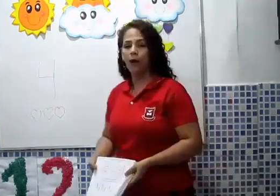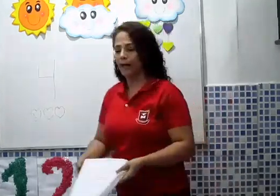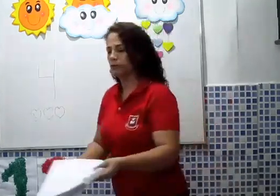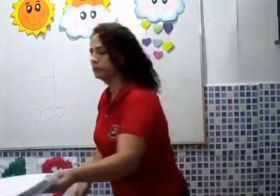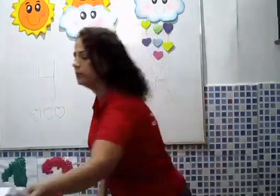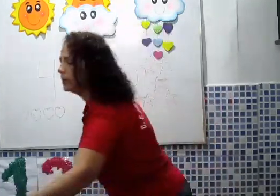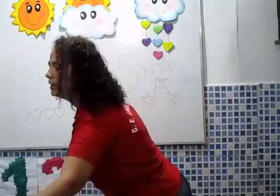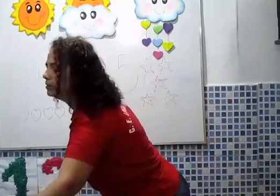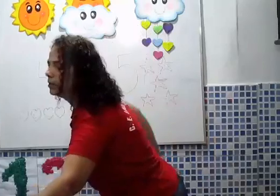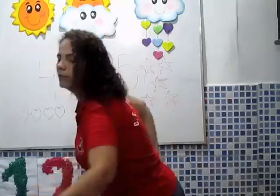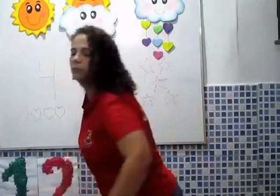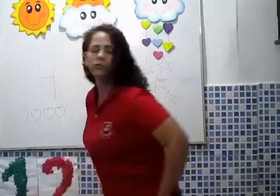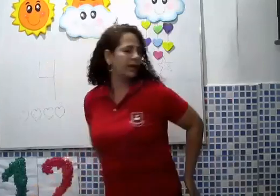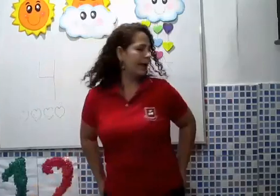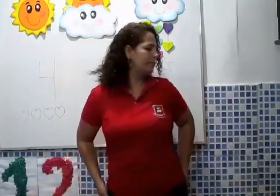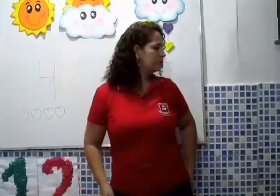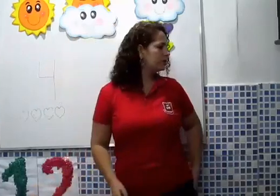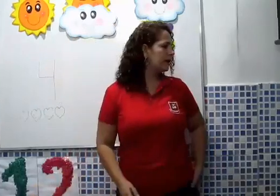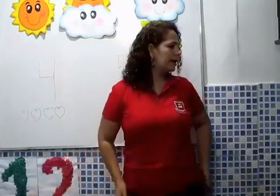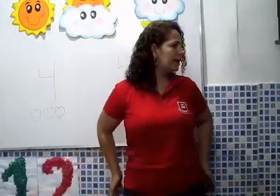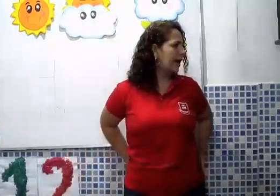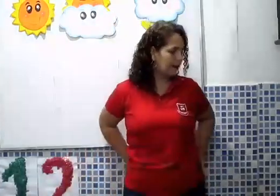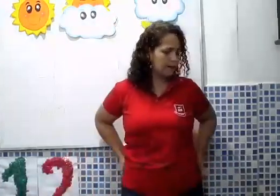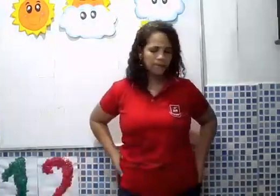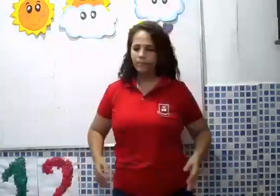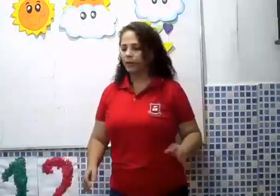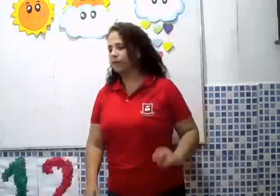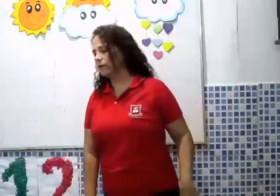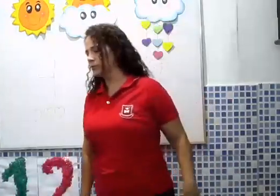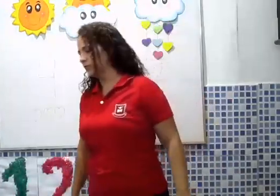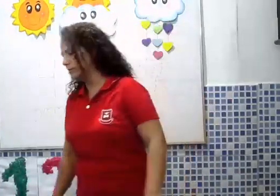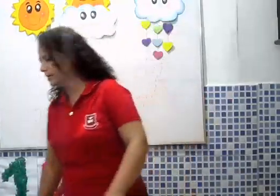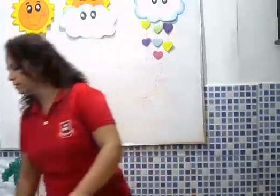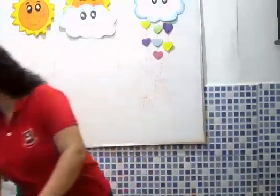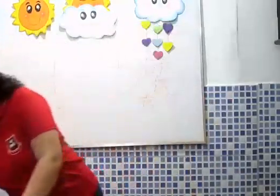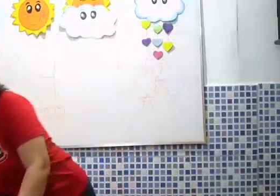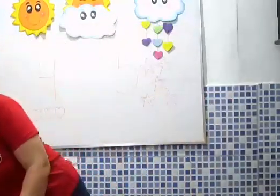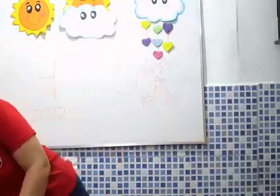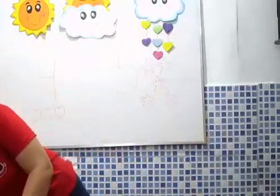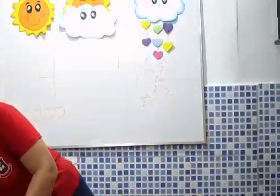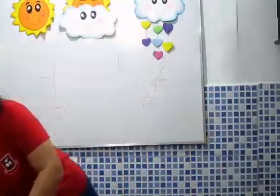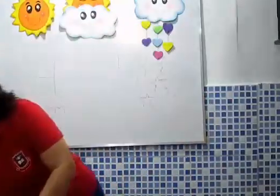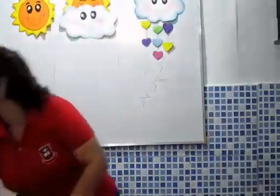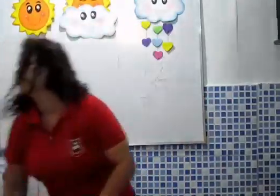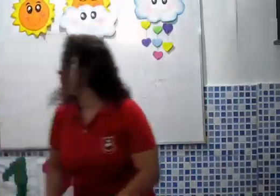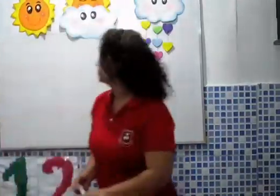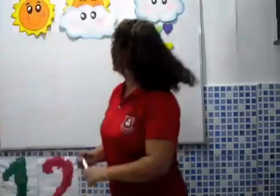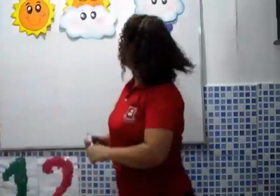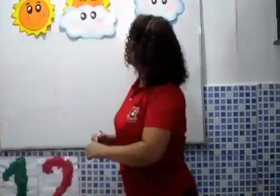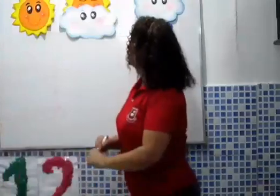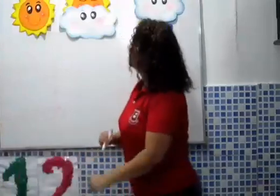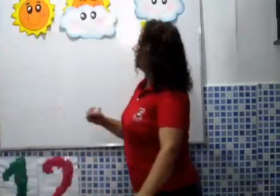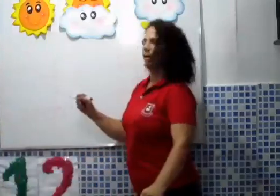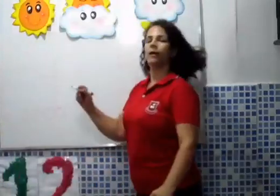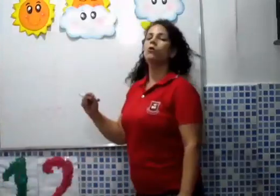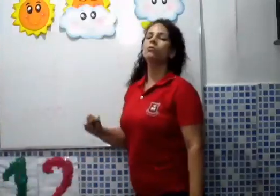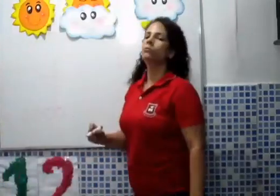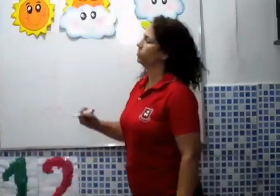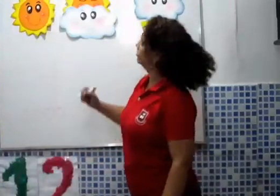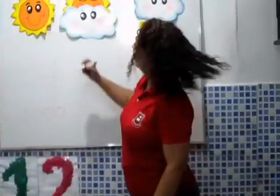4. Então vamos lá. Vamos trabalhar e vamos fazer o número 4. O número 4,